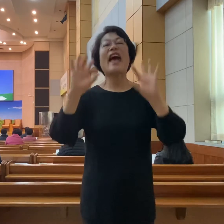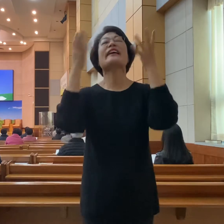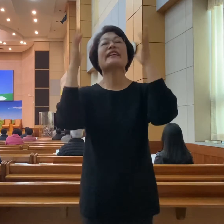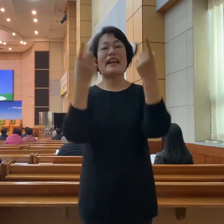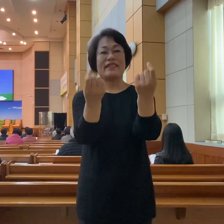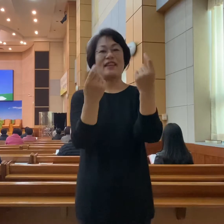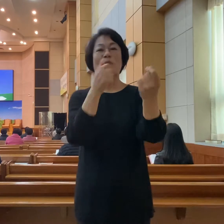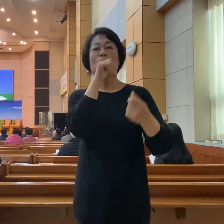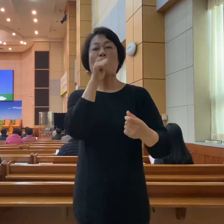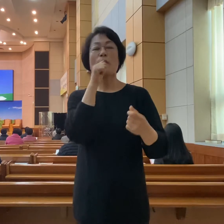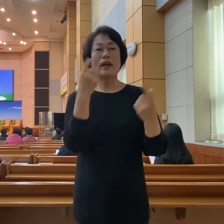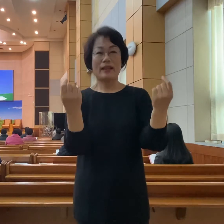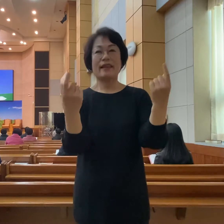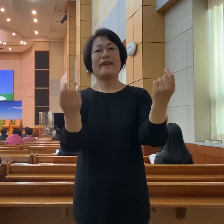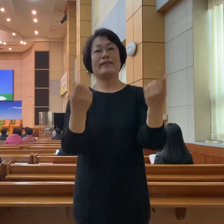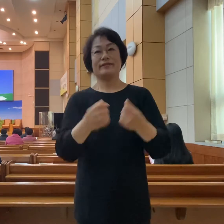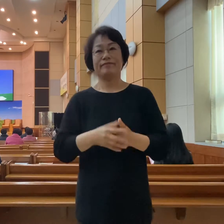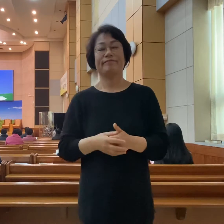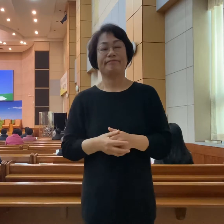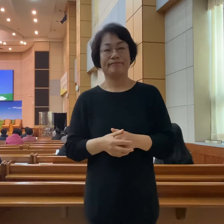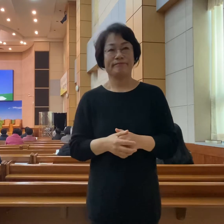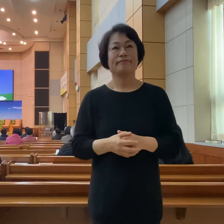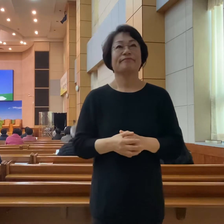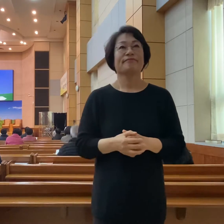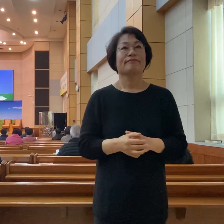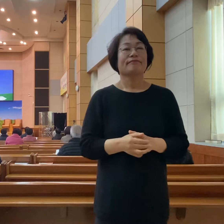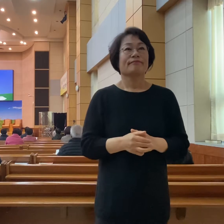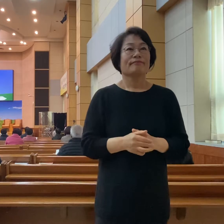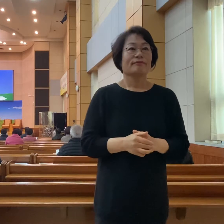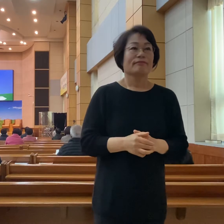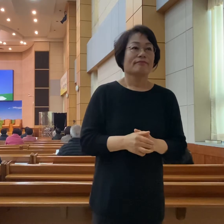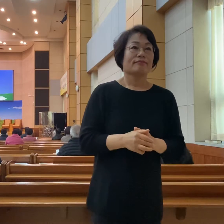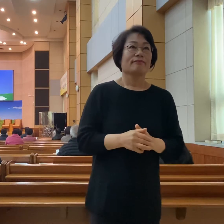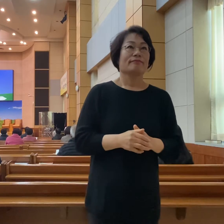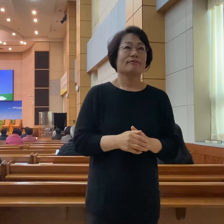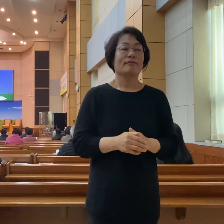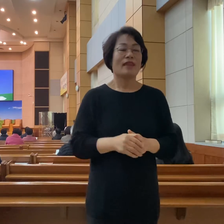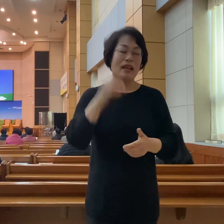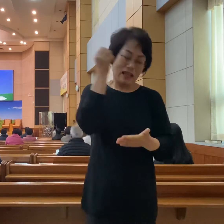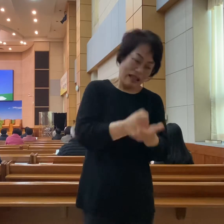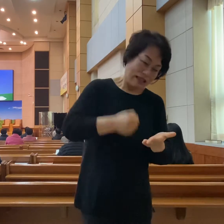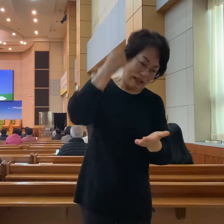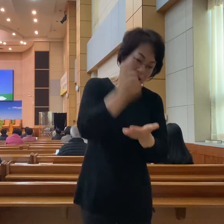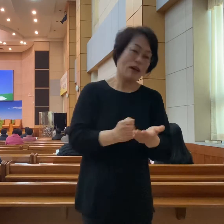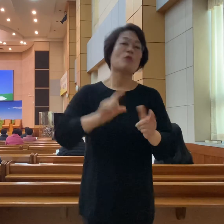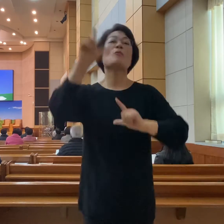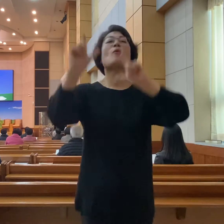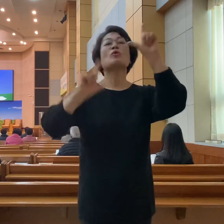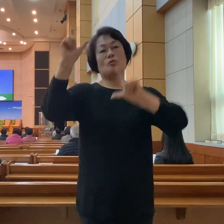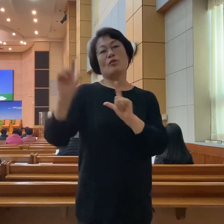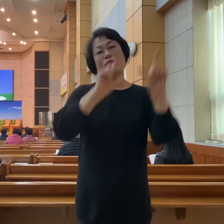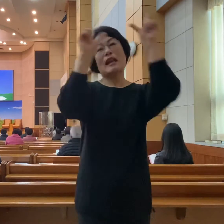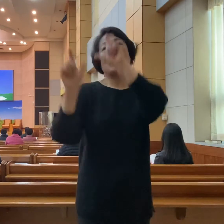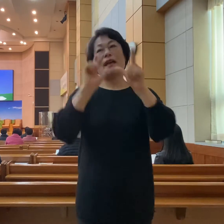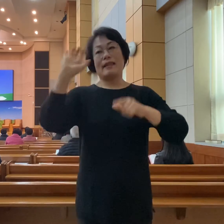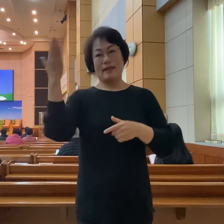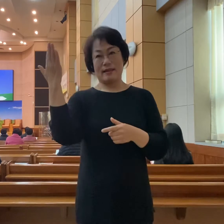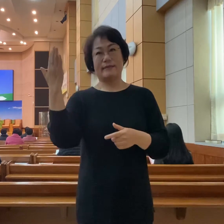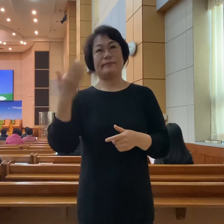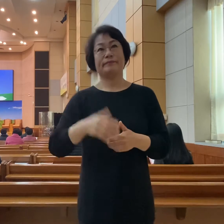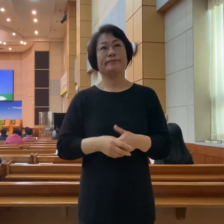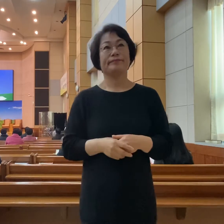제대로 인생을 모르는 신앙인, 어떻게 보면은 안타까운 이런 모습으로 살아가는,